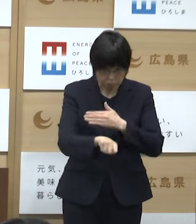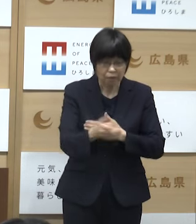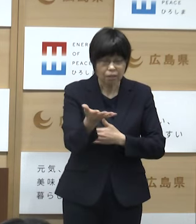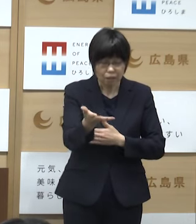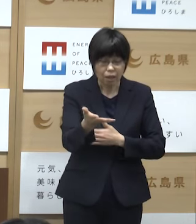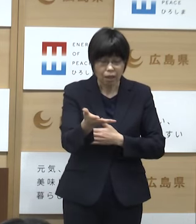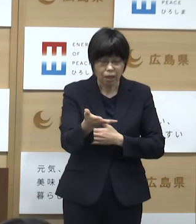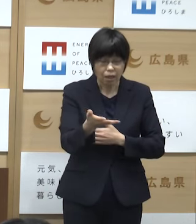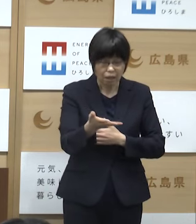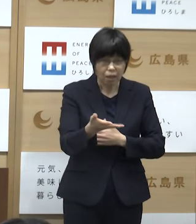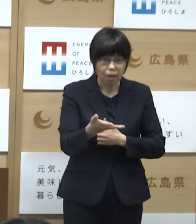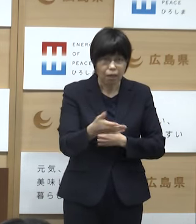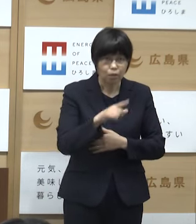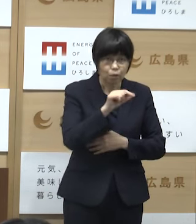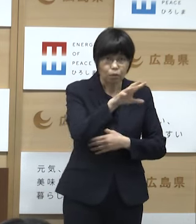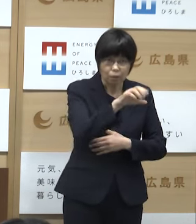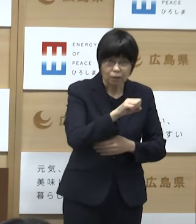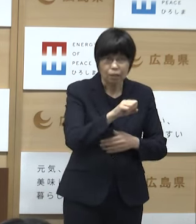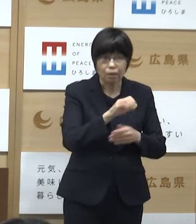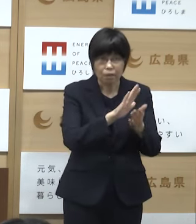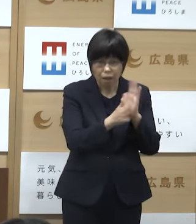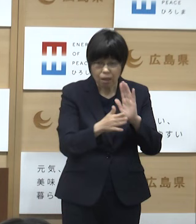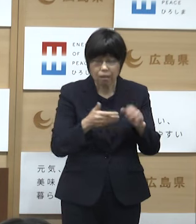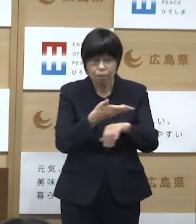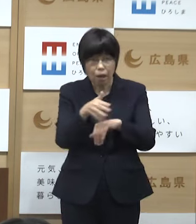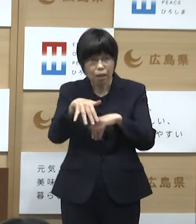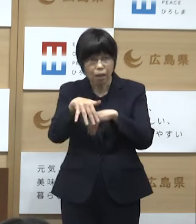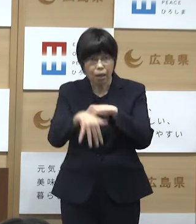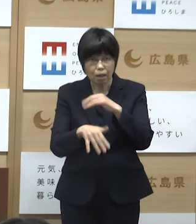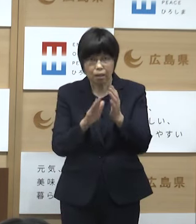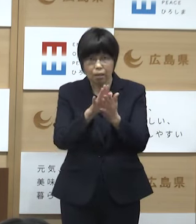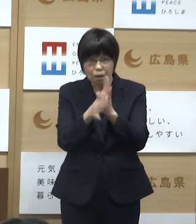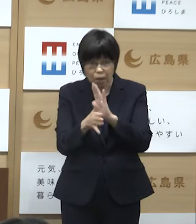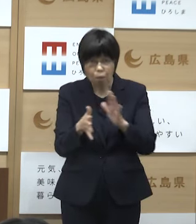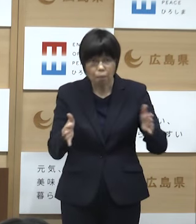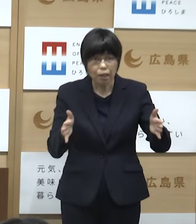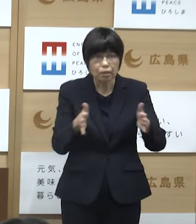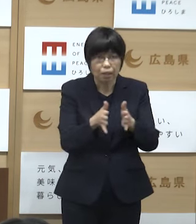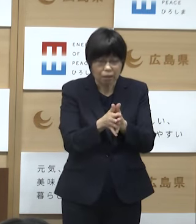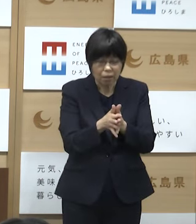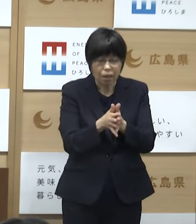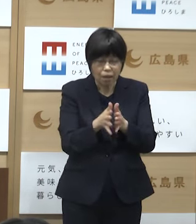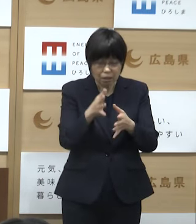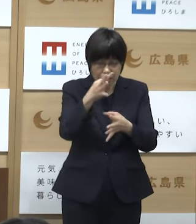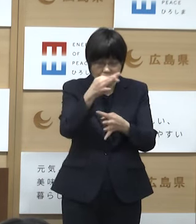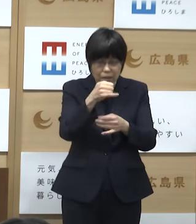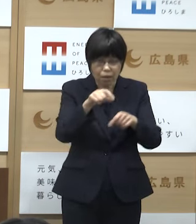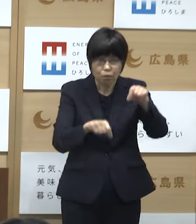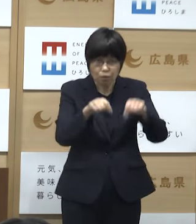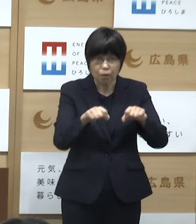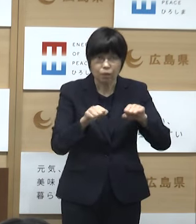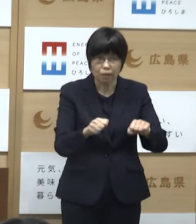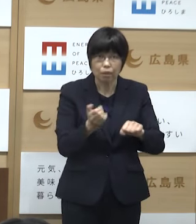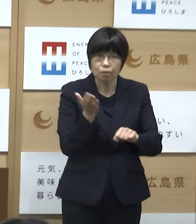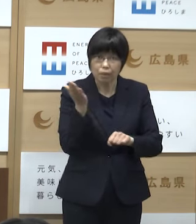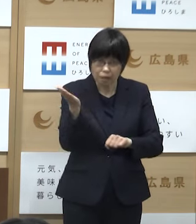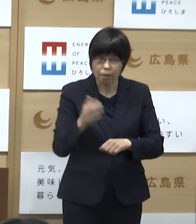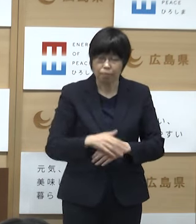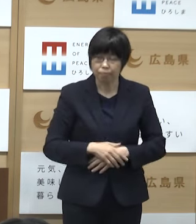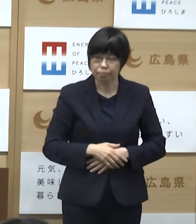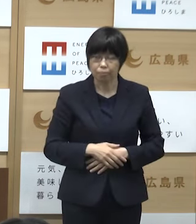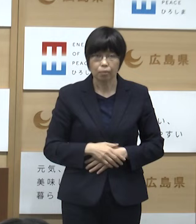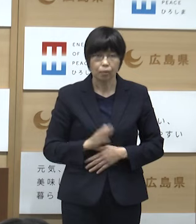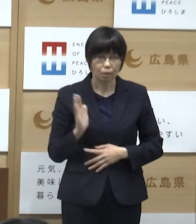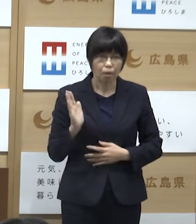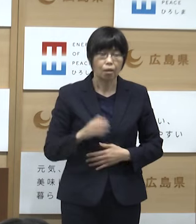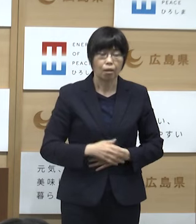島根県も交え、鳥取県も交えたそういう協議の場の日程調整がされているっていうことですか。 と